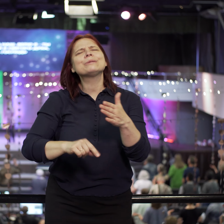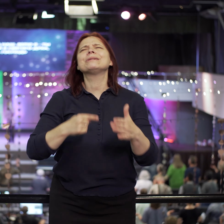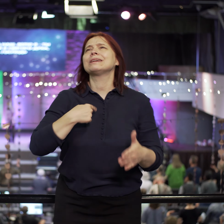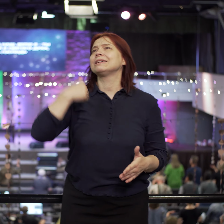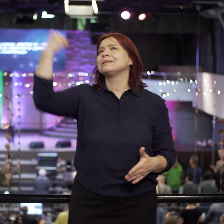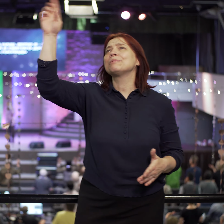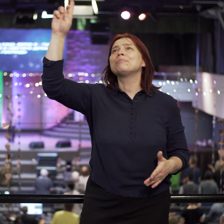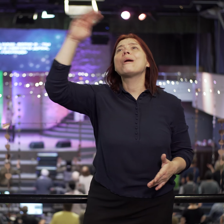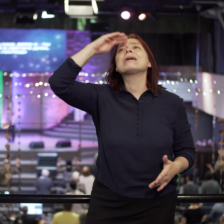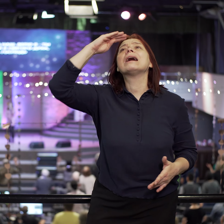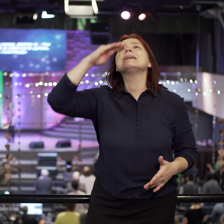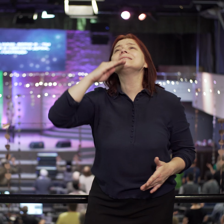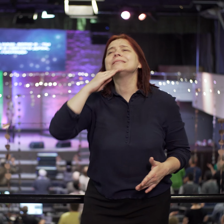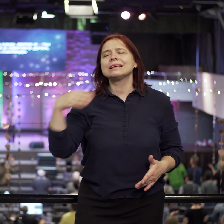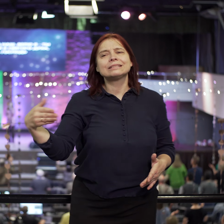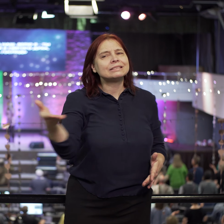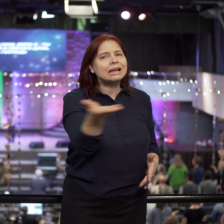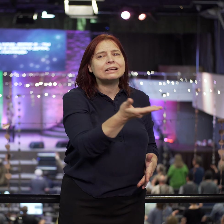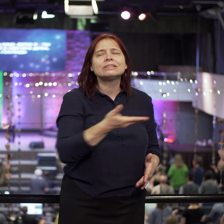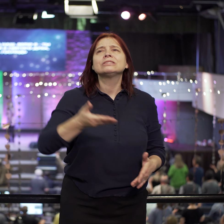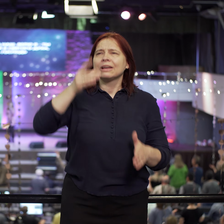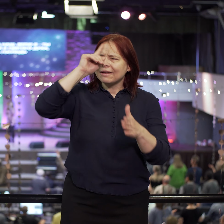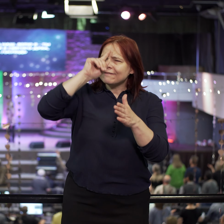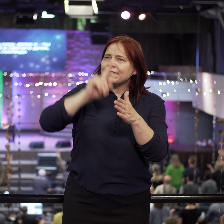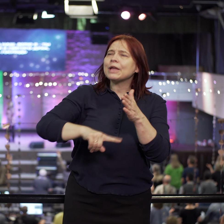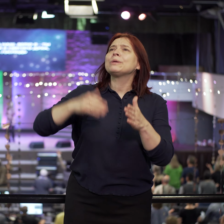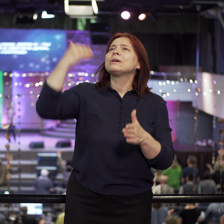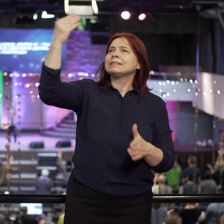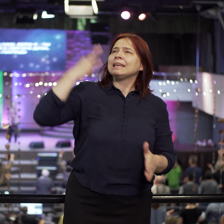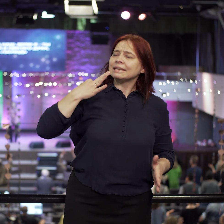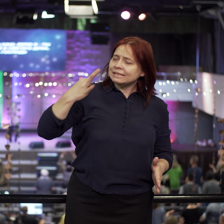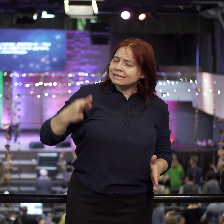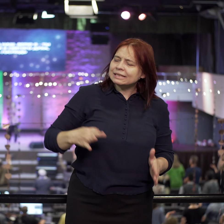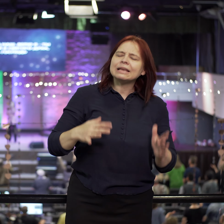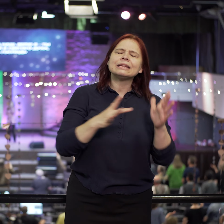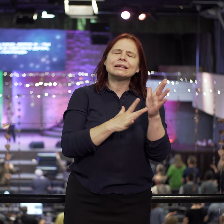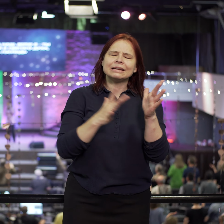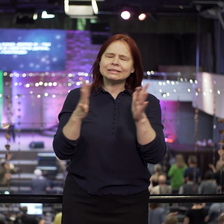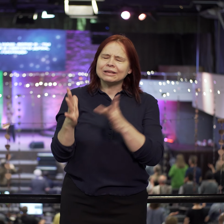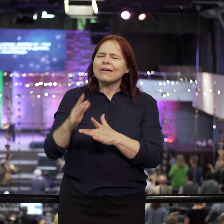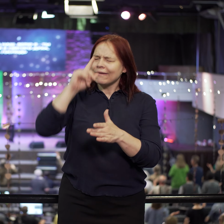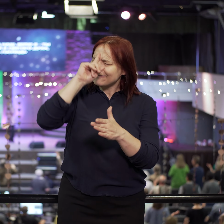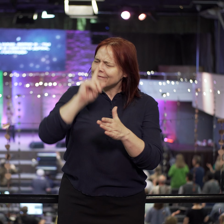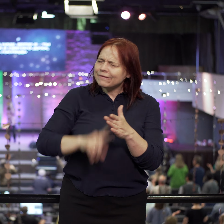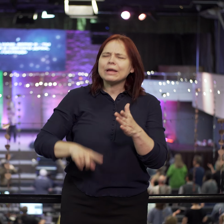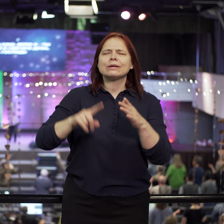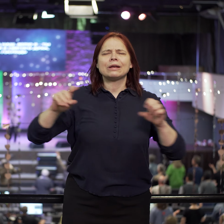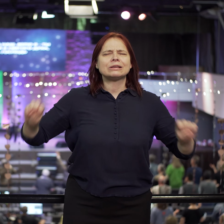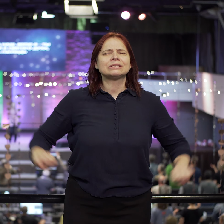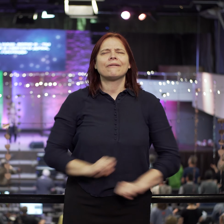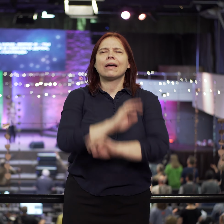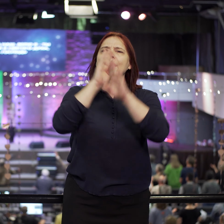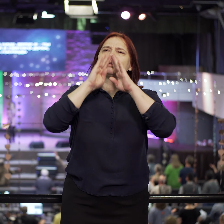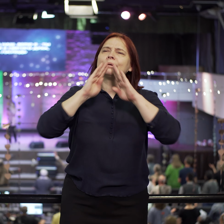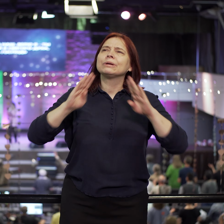Бог, Отец наш, верю я, Ты Сын Христос, верю я в Святого